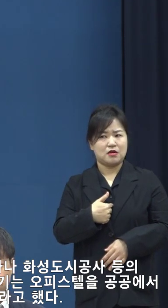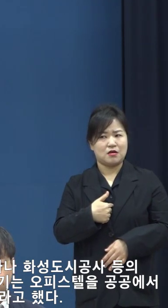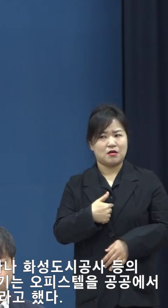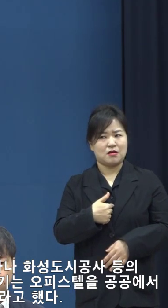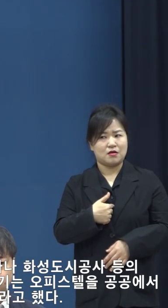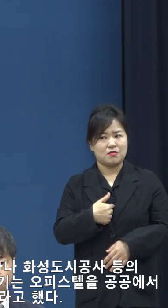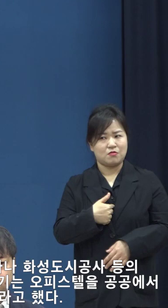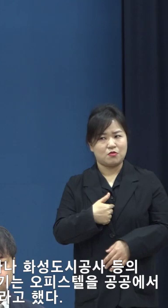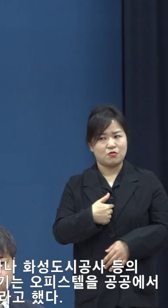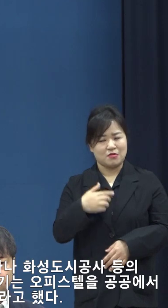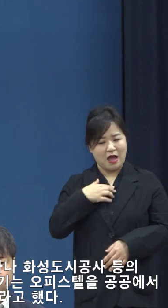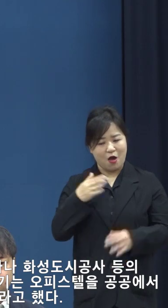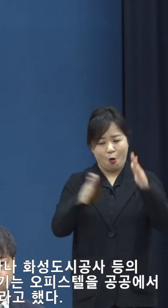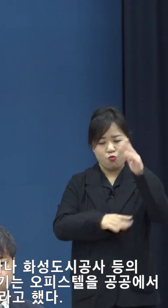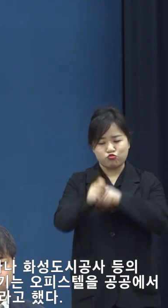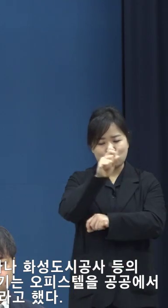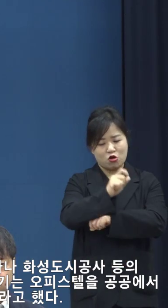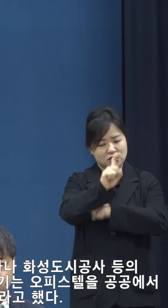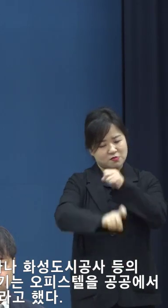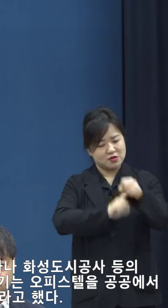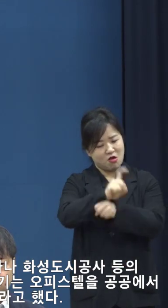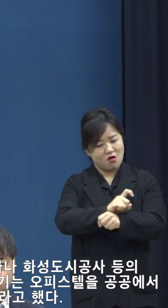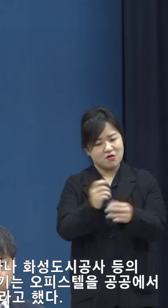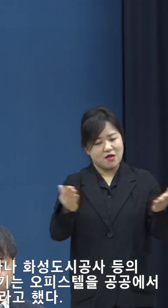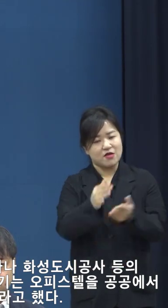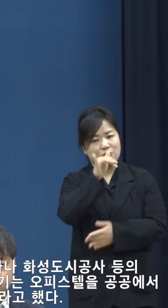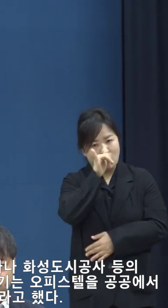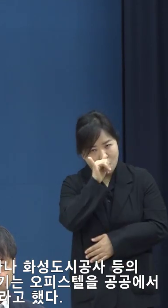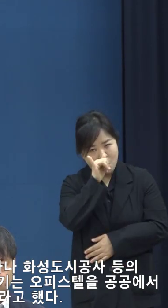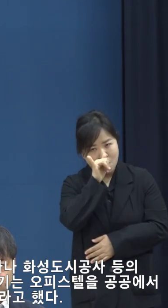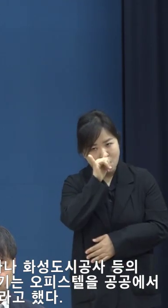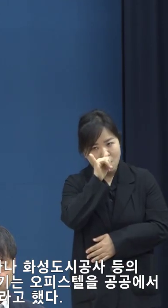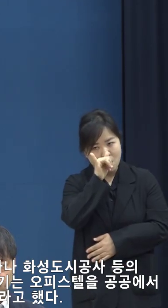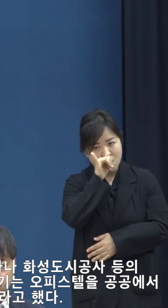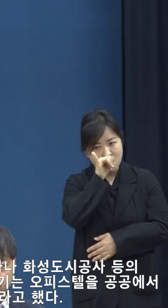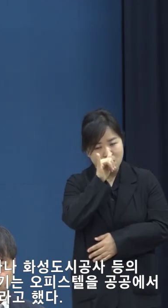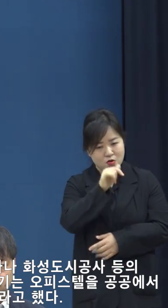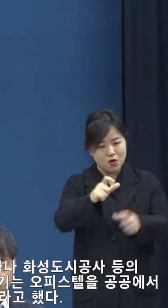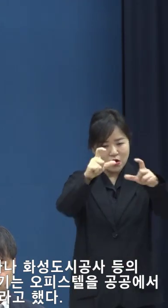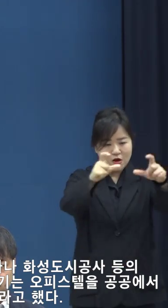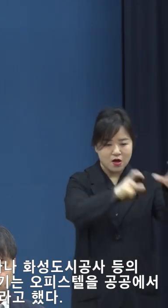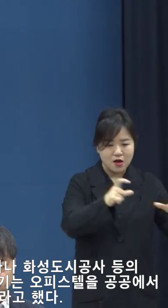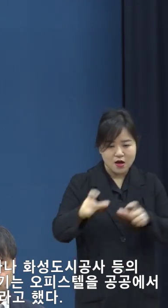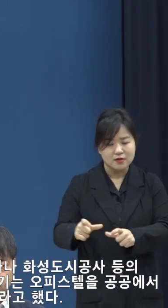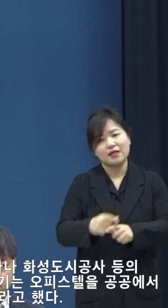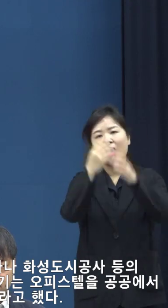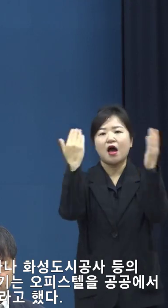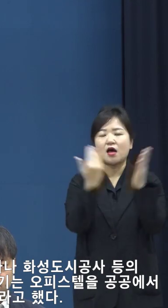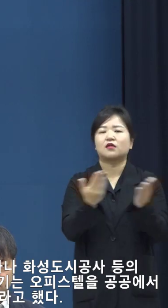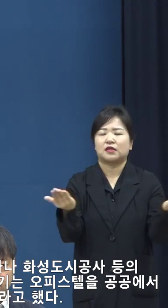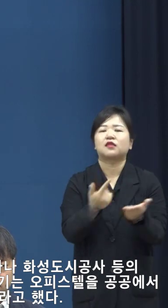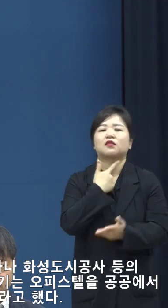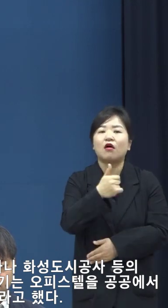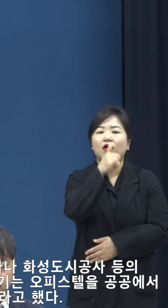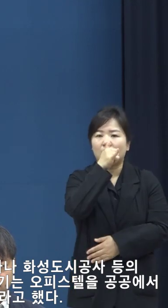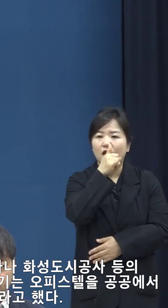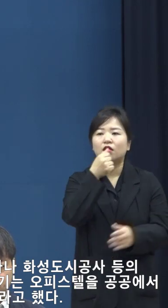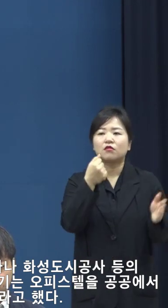여기서 11년을 공무원 생활을 했고, 갑을병 지역의 전체를 다 근무를 했고, 읍면동을 근무를 해봤기